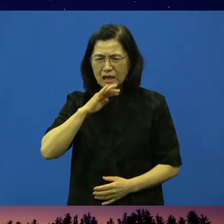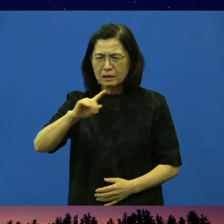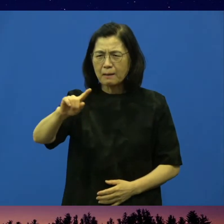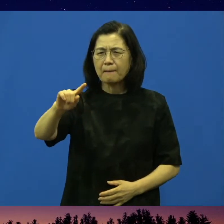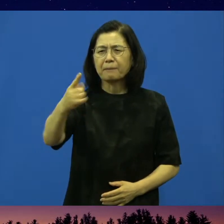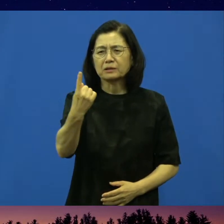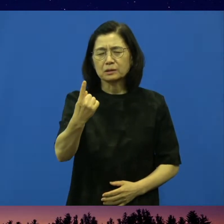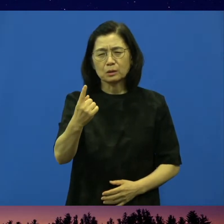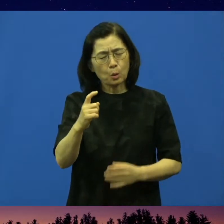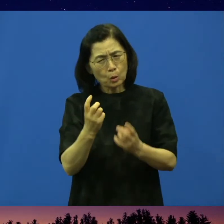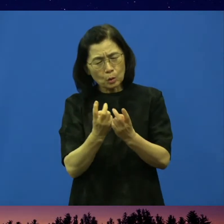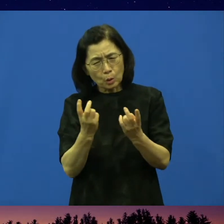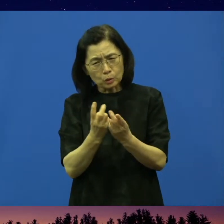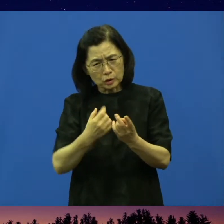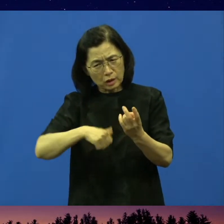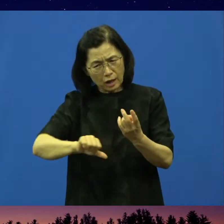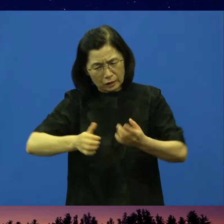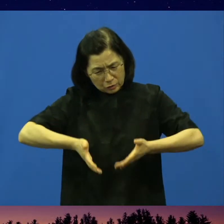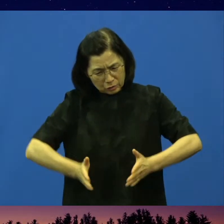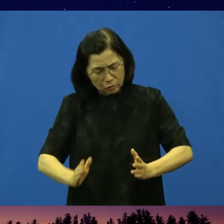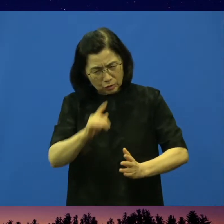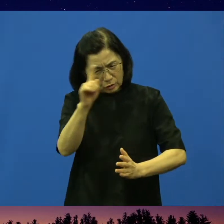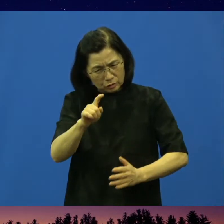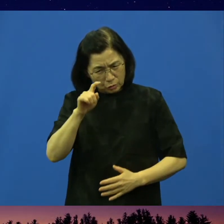현실과 너무 그 먼 얘기를 하는 거예요.